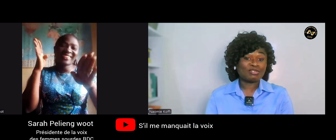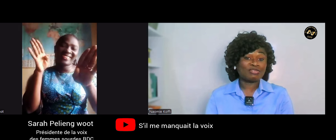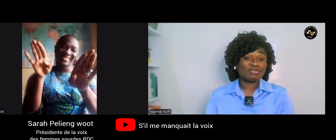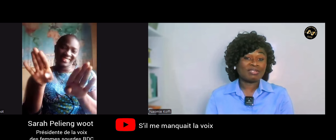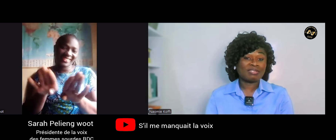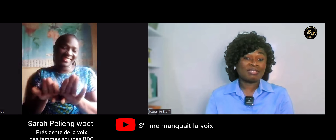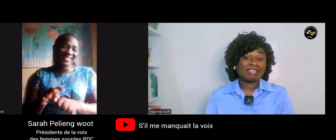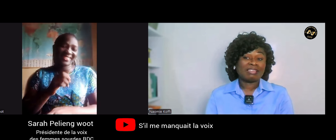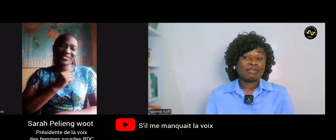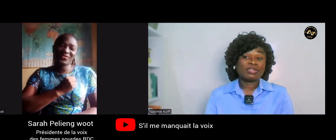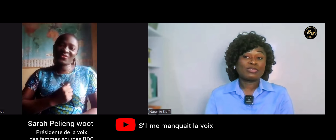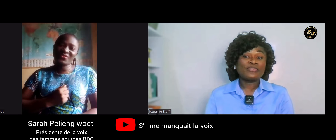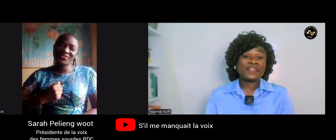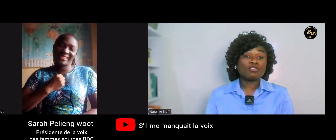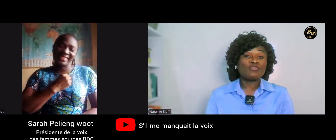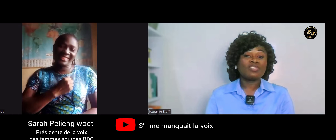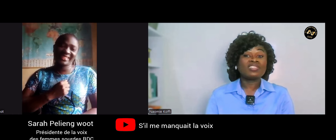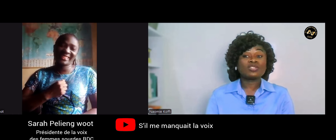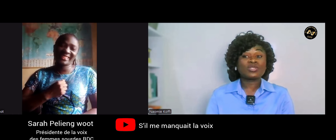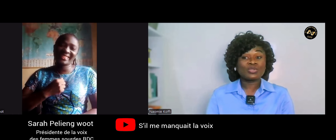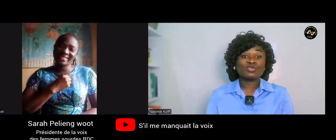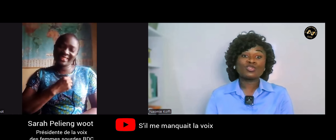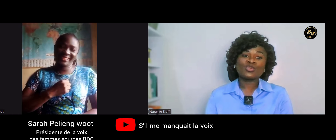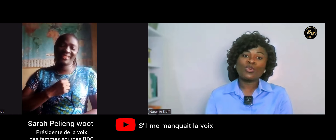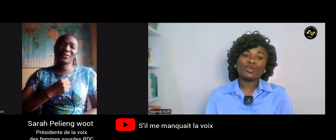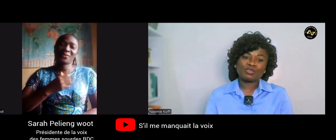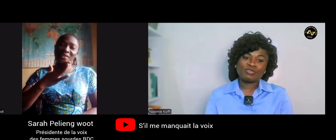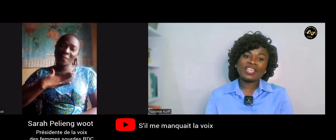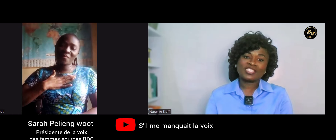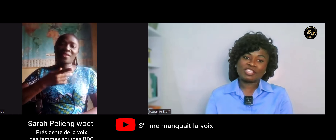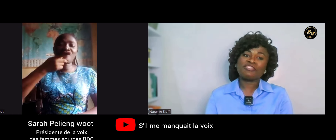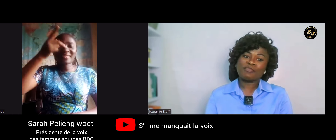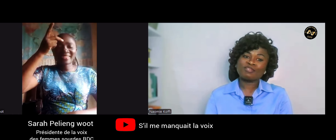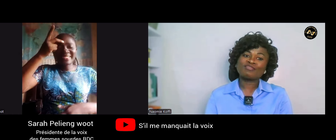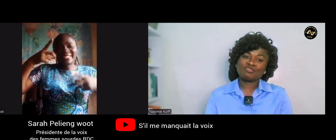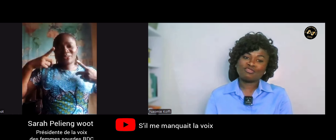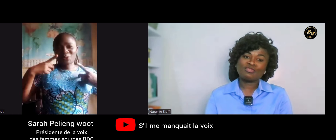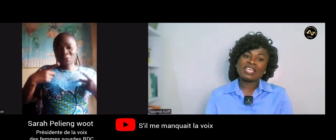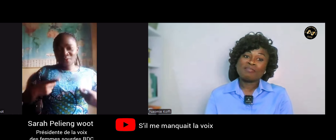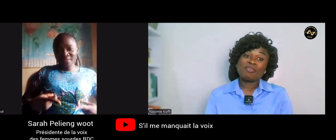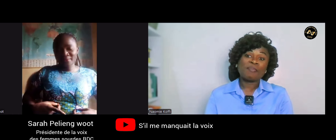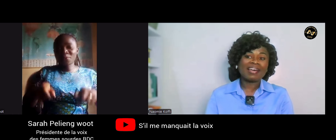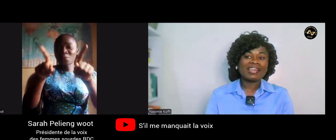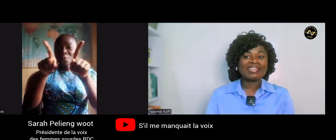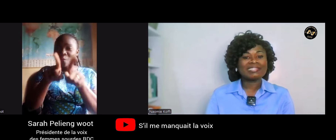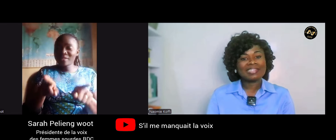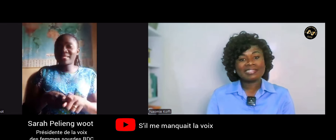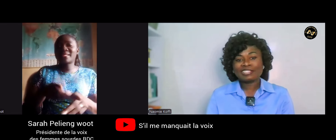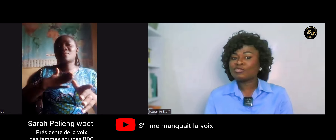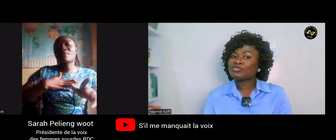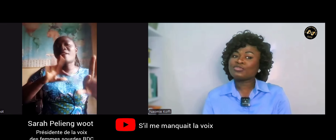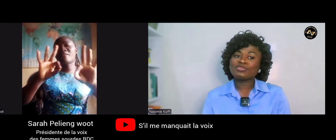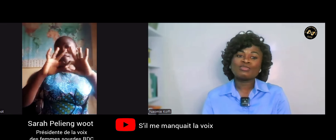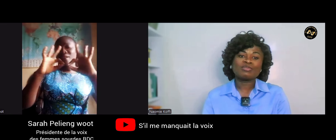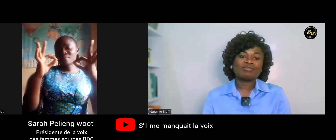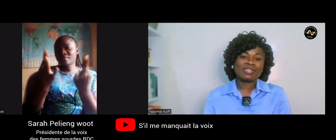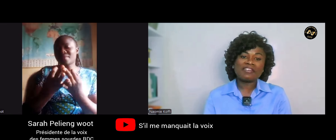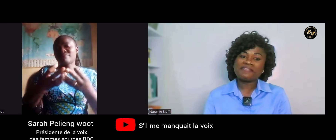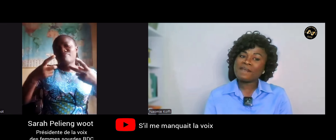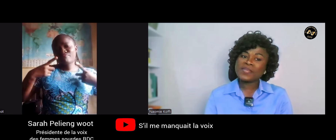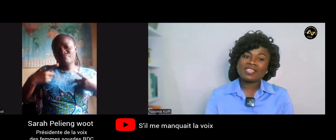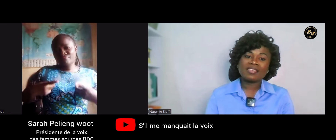J'étais déçue. Parce que le fait de devenir sourde du jour au lendemain, j'étais vraiment déçue. Mes parents étaient